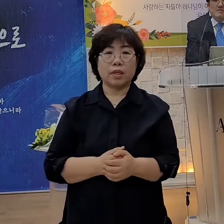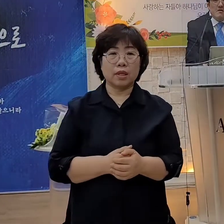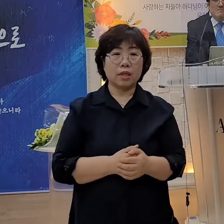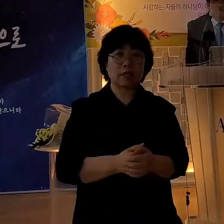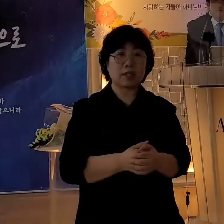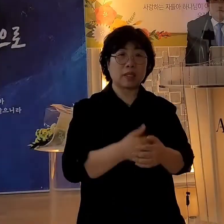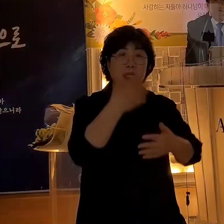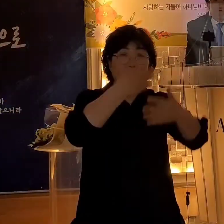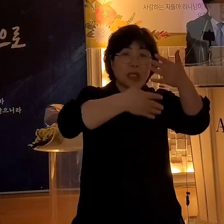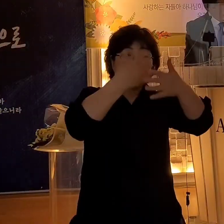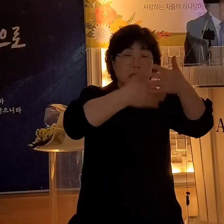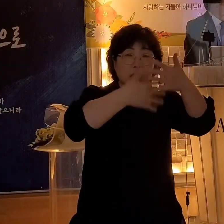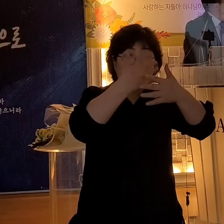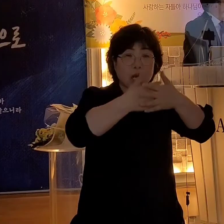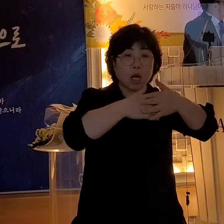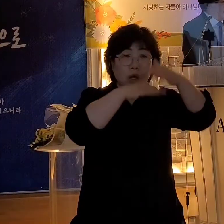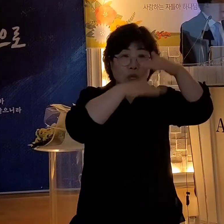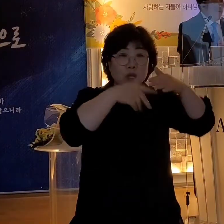다 꺼주세요.